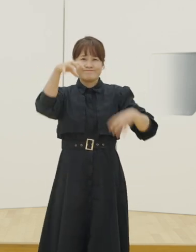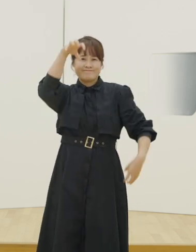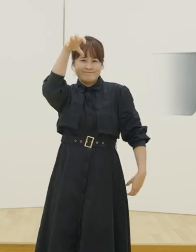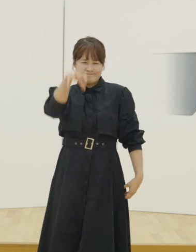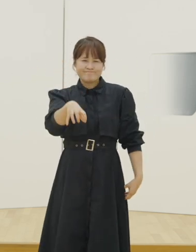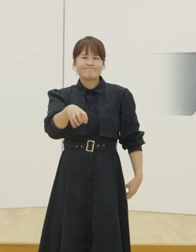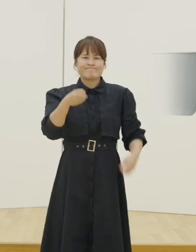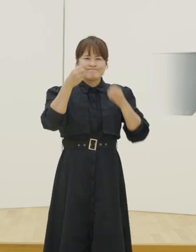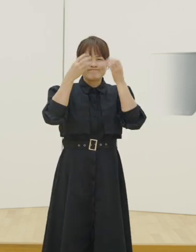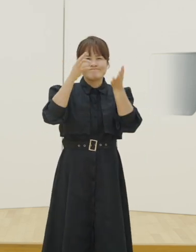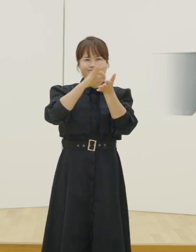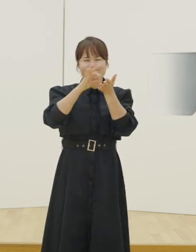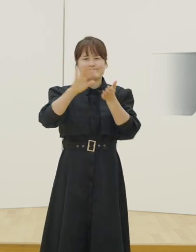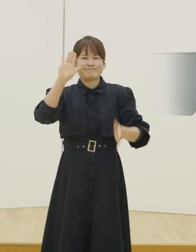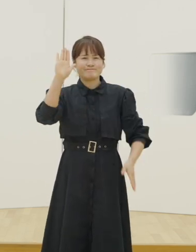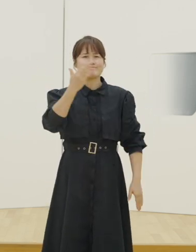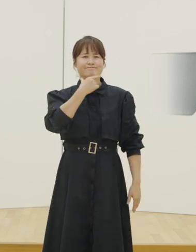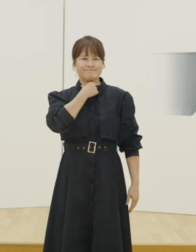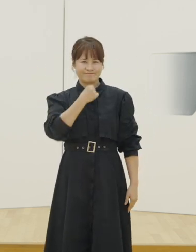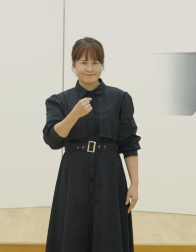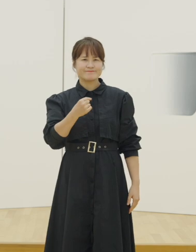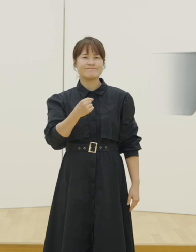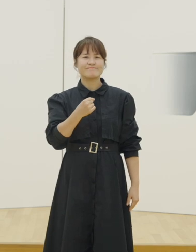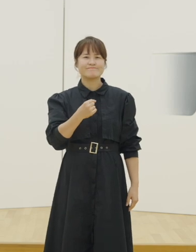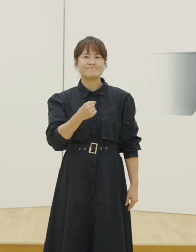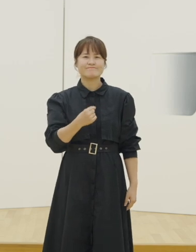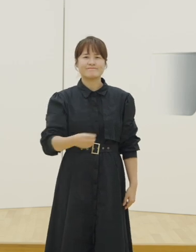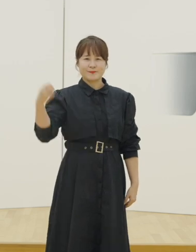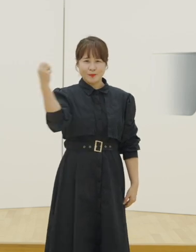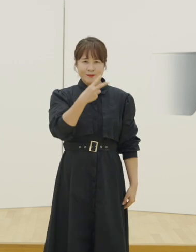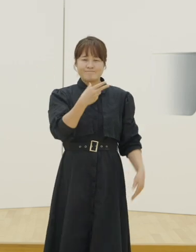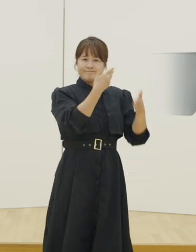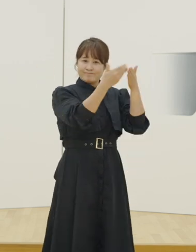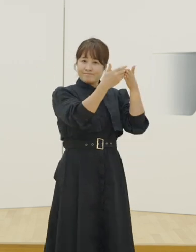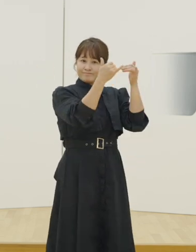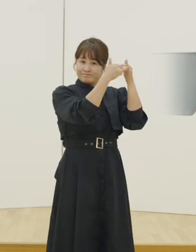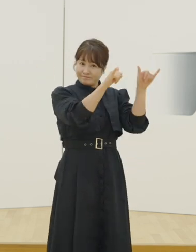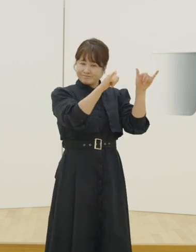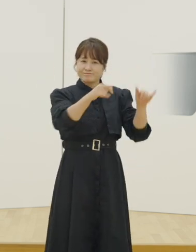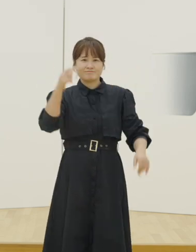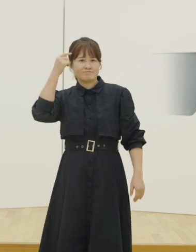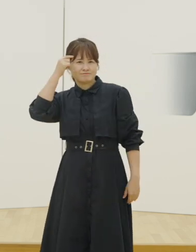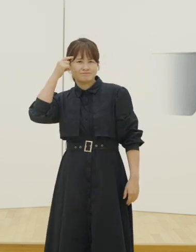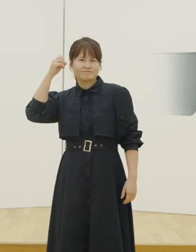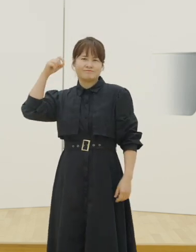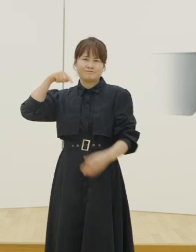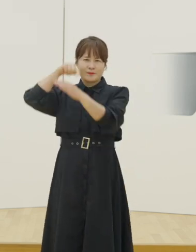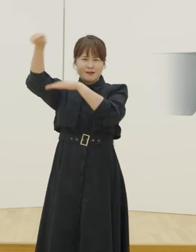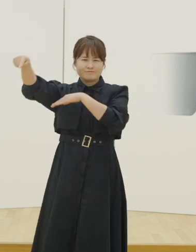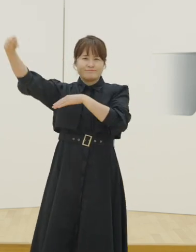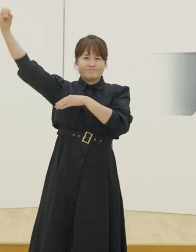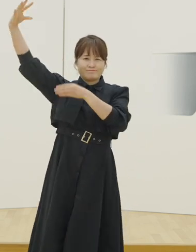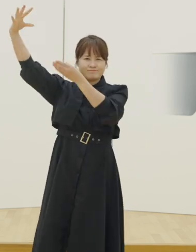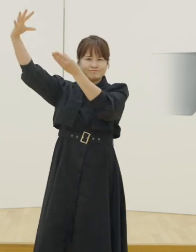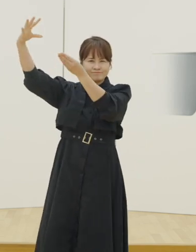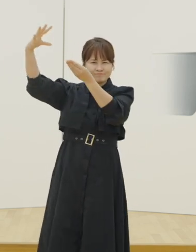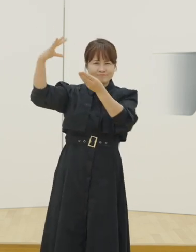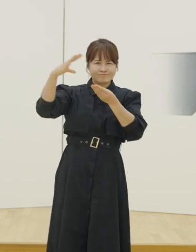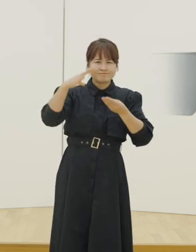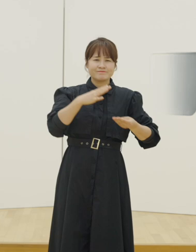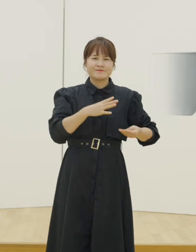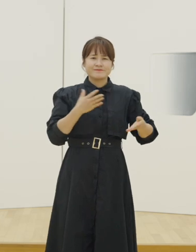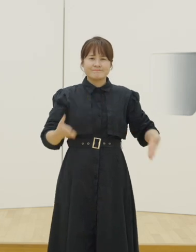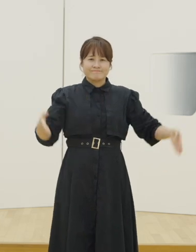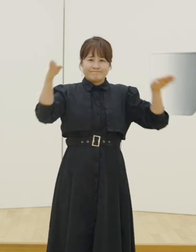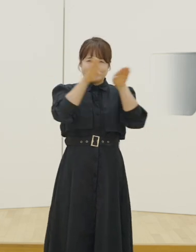공간이 하나의 큰 대화의 장으로 거듭나기를 소망했습니다. 그리고 작가의 의견을 따라 외부의 빛을